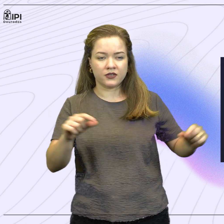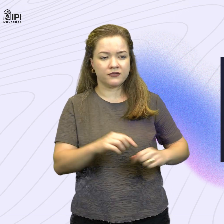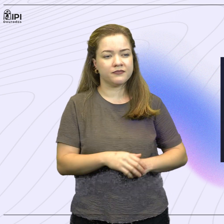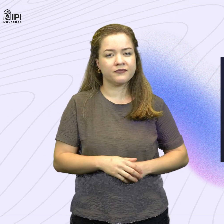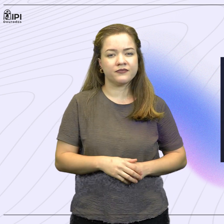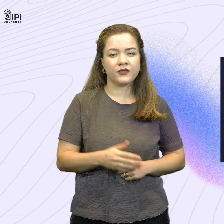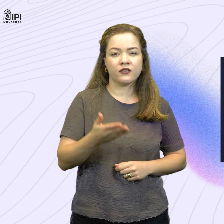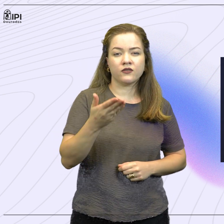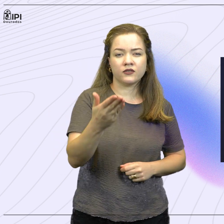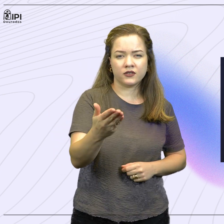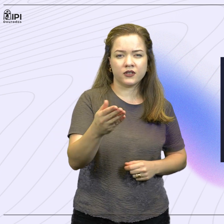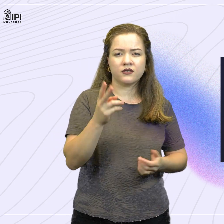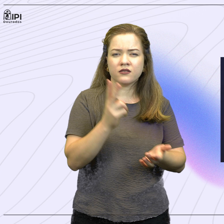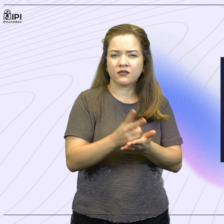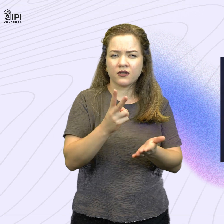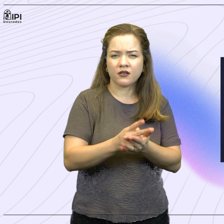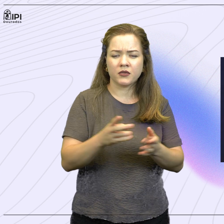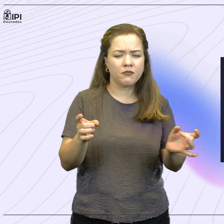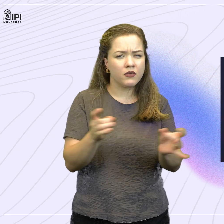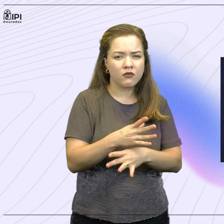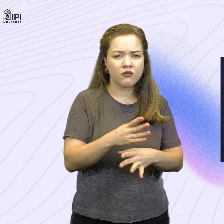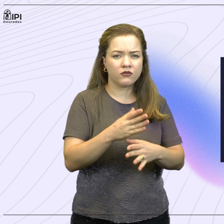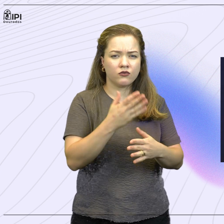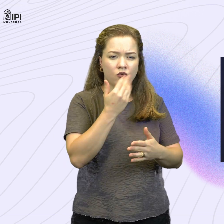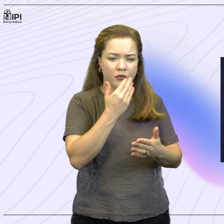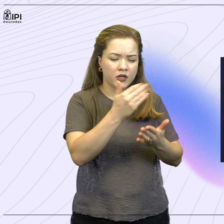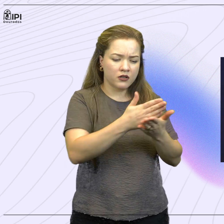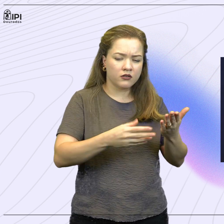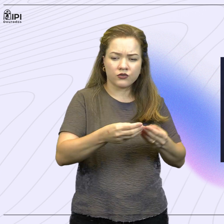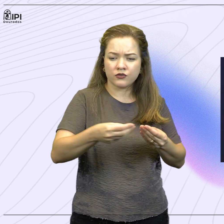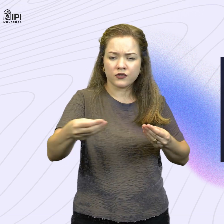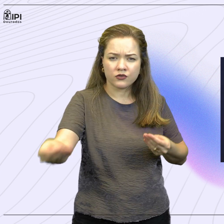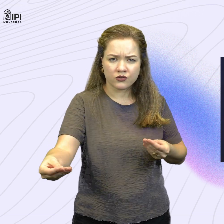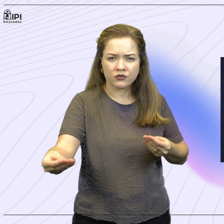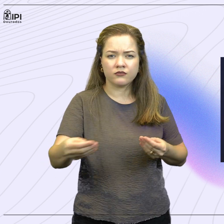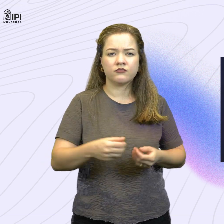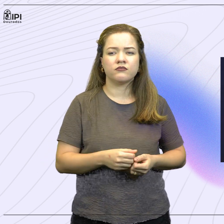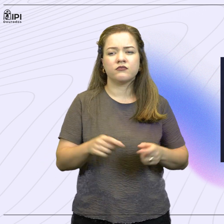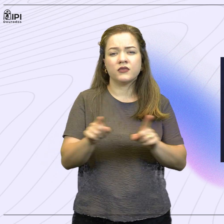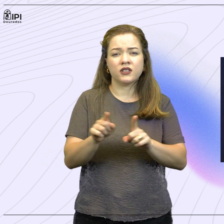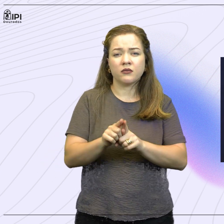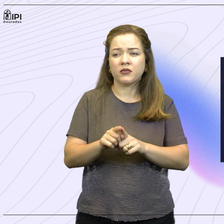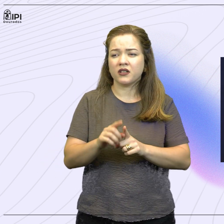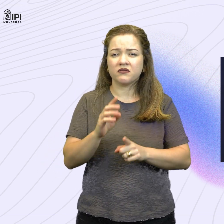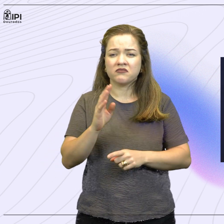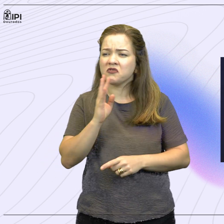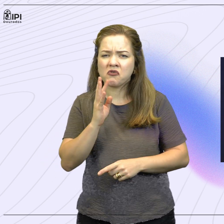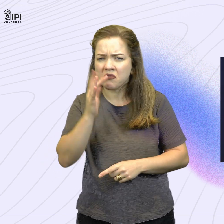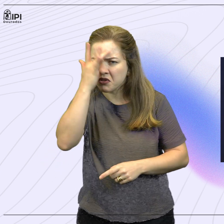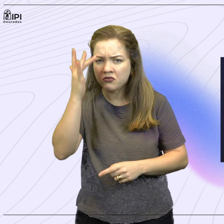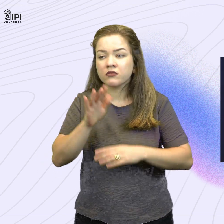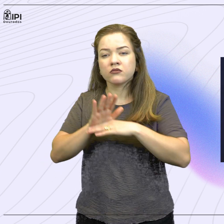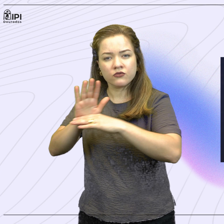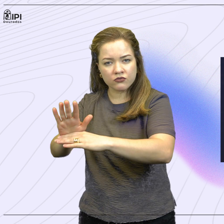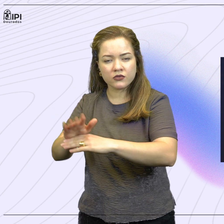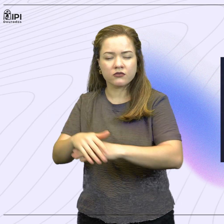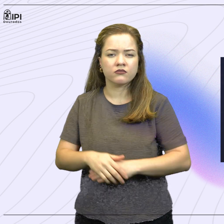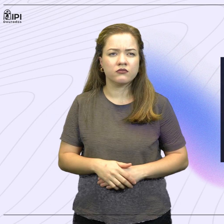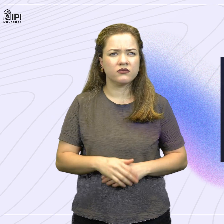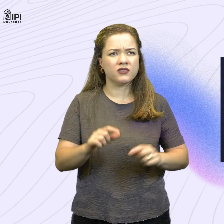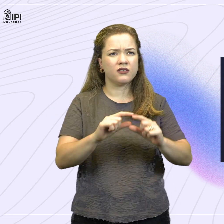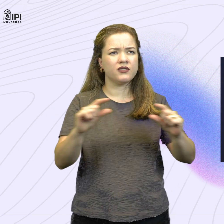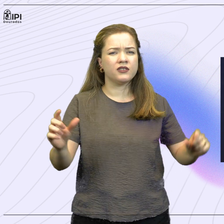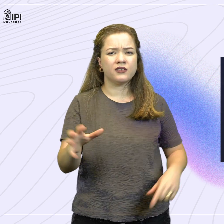sempre pronto para dividir seu pão com o faminto e para socorrer o estranho. Essa frase